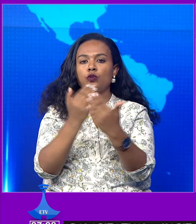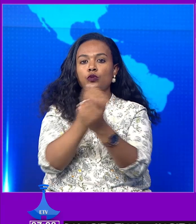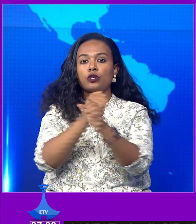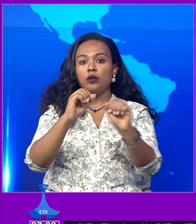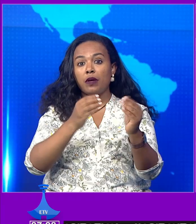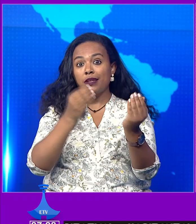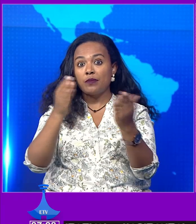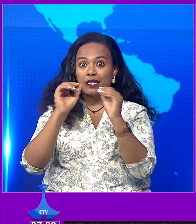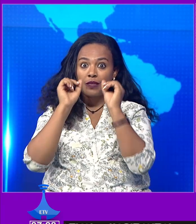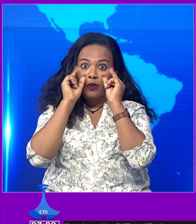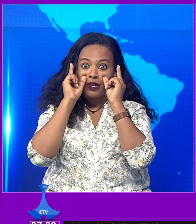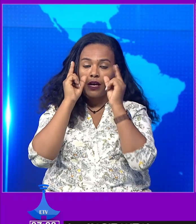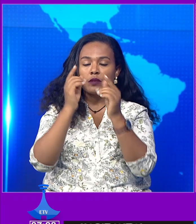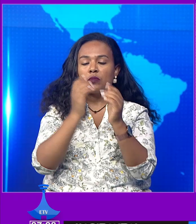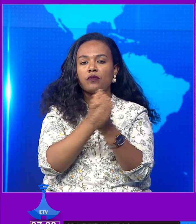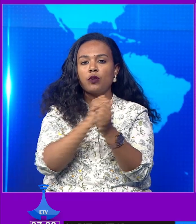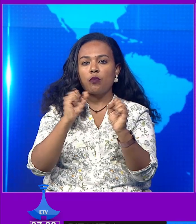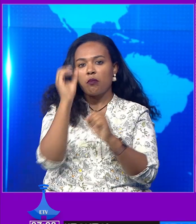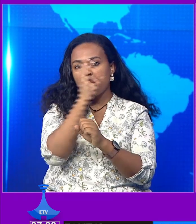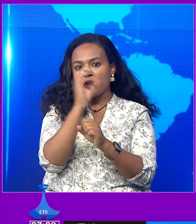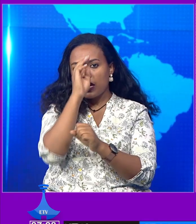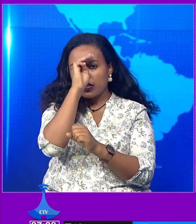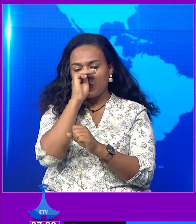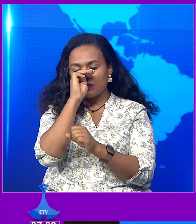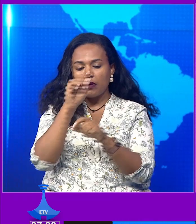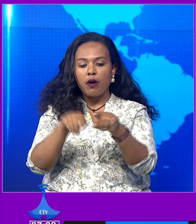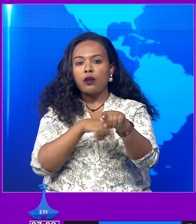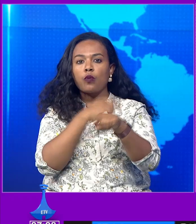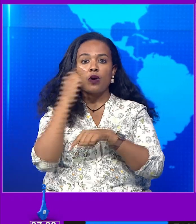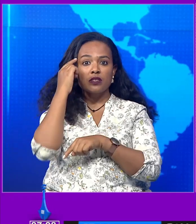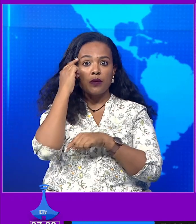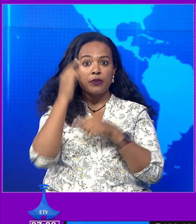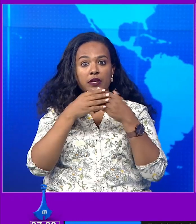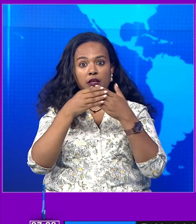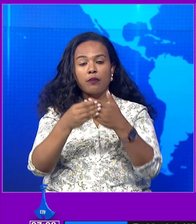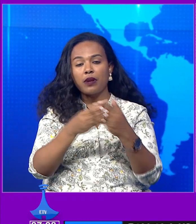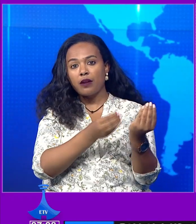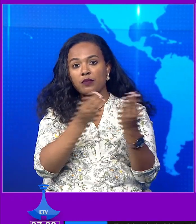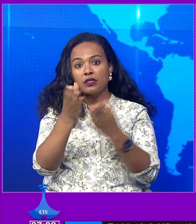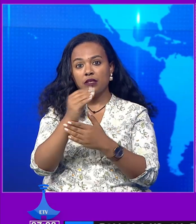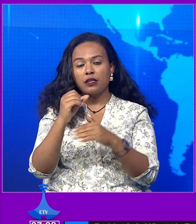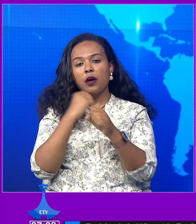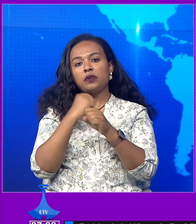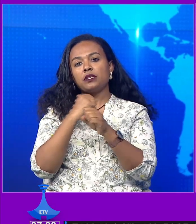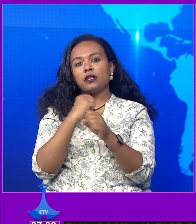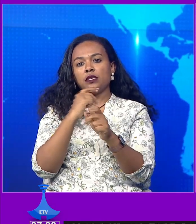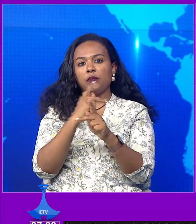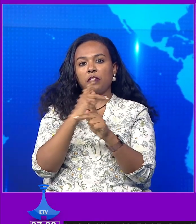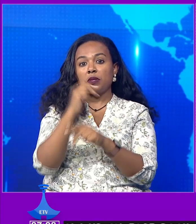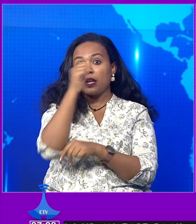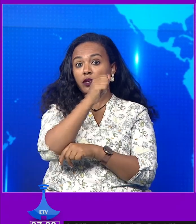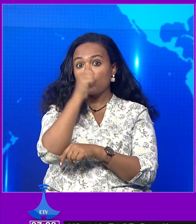ለመስጠት በንቃት መፍትሄውን በማፈላለግ በጥበብና ርቆ አሳቢነት አመራር መስጠትና መስራት ይጠበቅበታል።